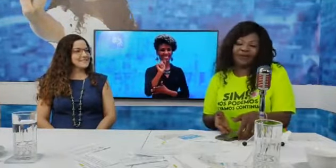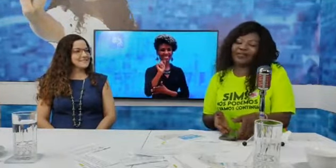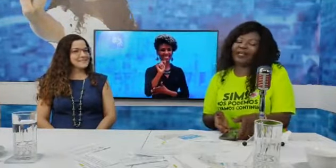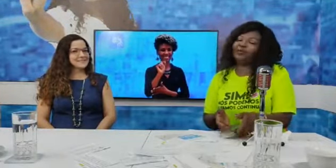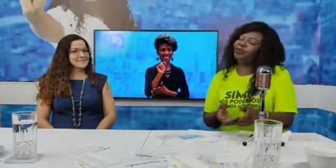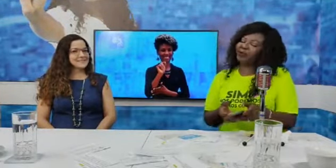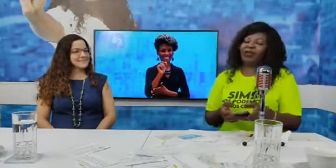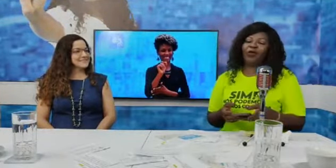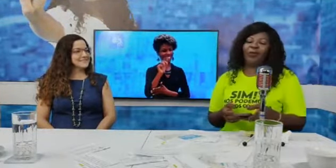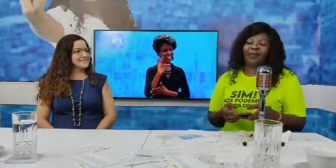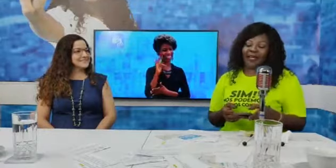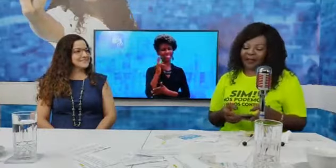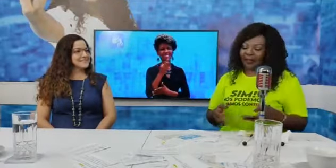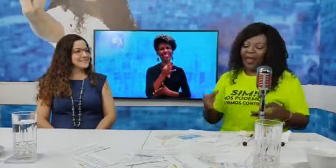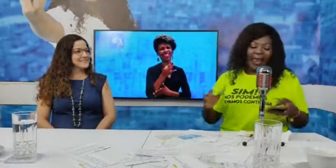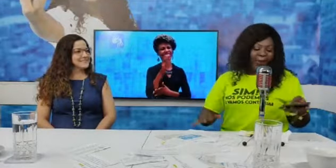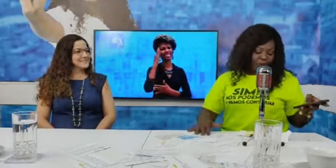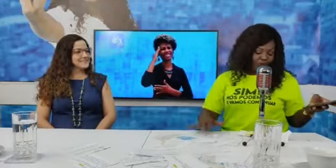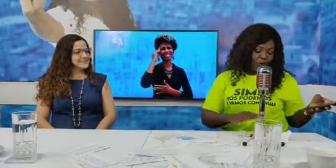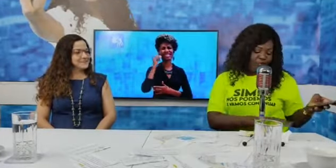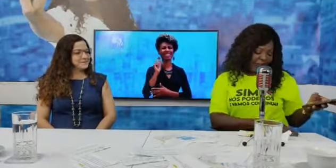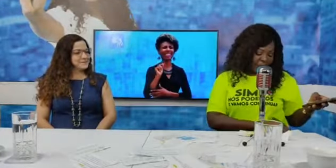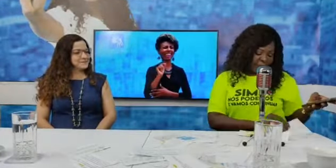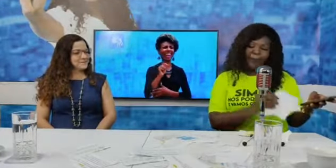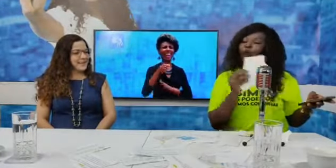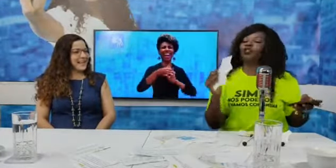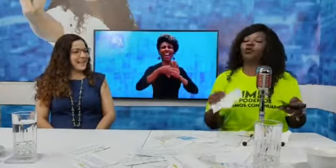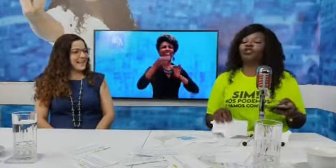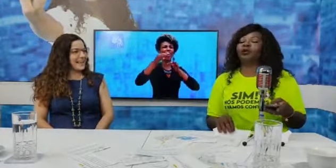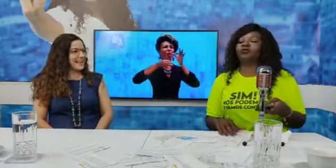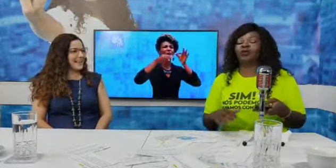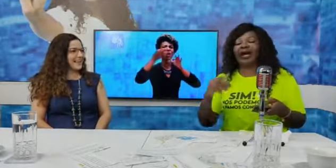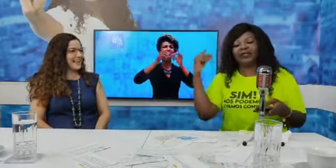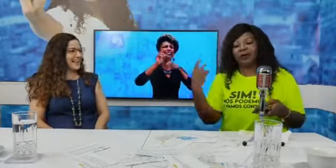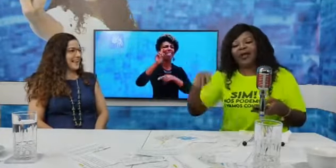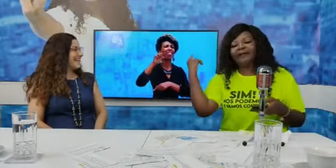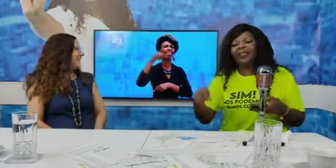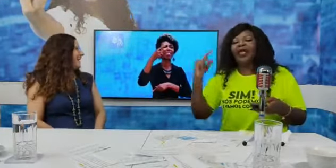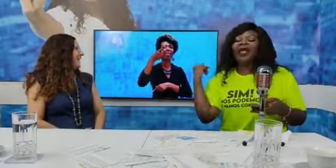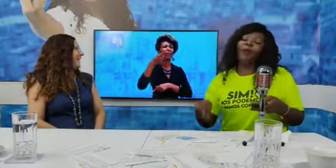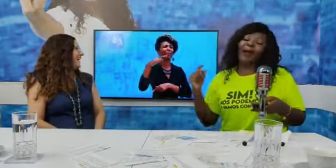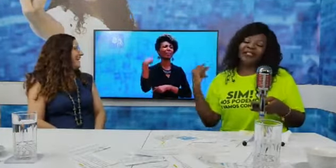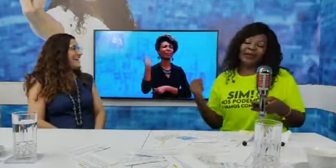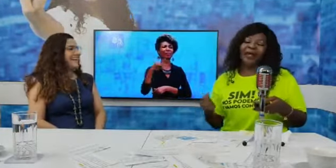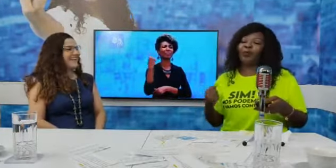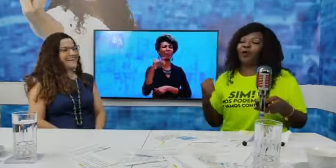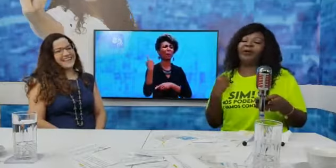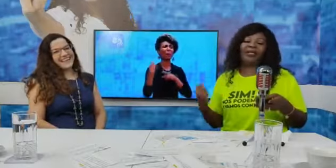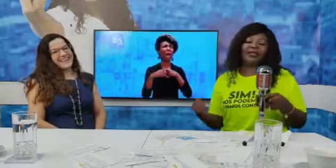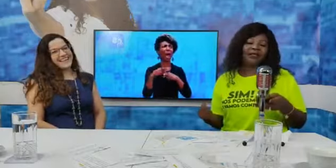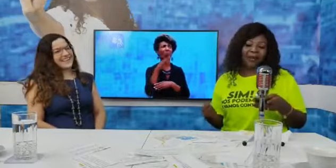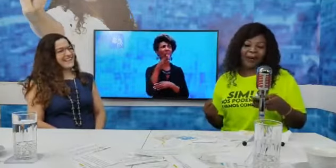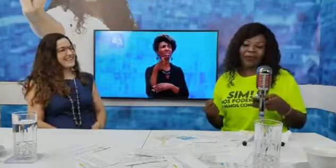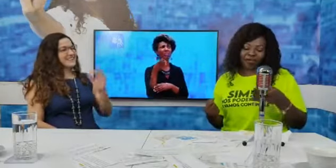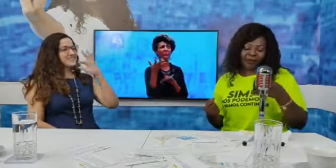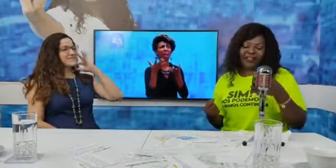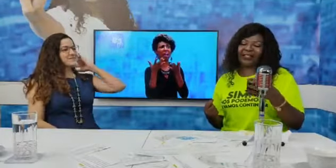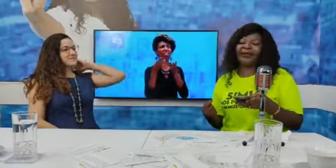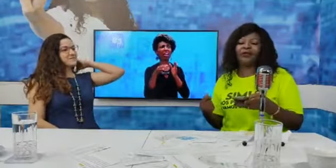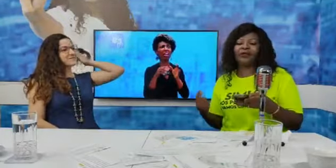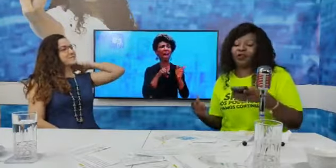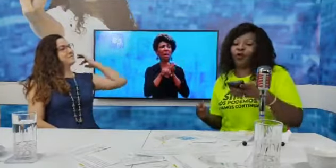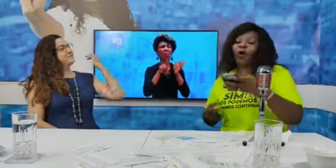Eu quero pedir a vocês, por favor, que compreendam. É muitos comentários, porque depois, quando eu chego nos lugares, olha, eu participei do programa, queria tanto que a minha pergunta